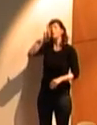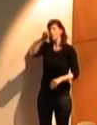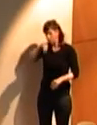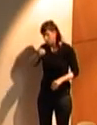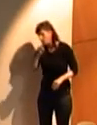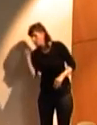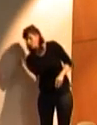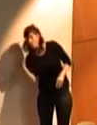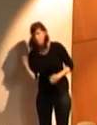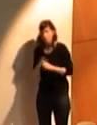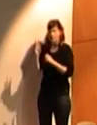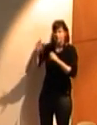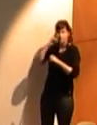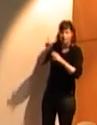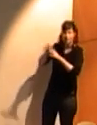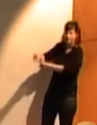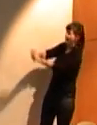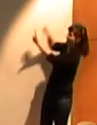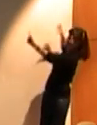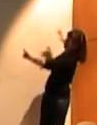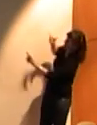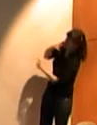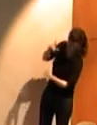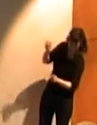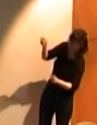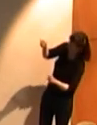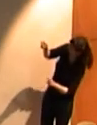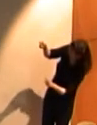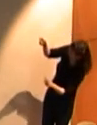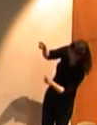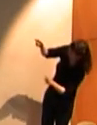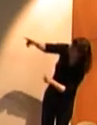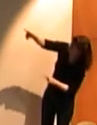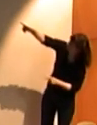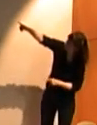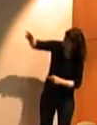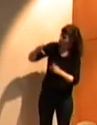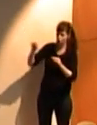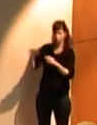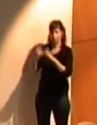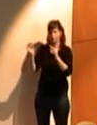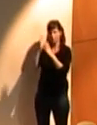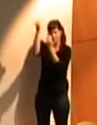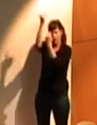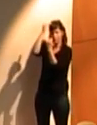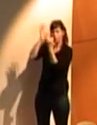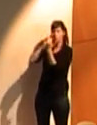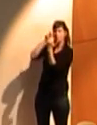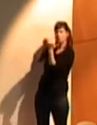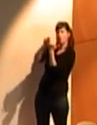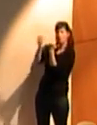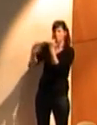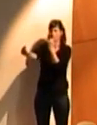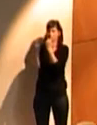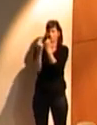On ne s'attendait pas à ce que l'écran soit si grand, en fait. Sur les vues, donc comment est-ce qu'on regarde depuis l'abri, mais aussi depuis l'extérieur de